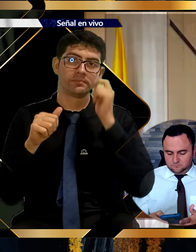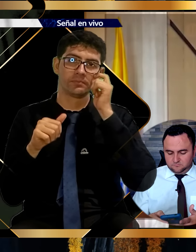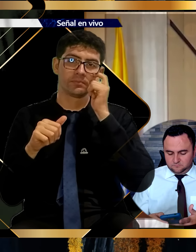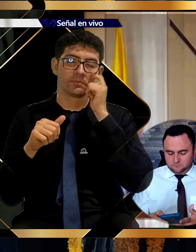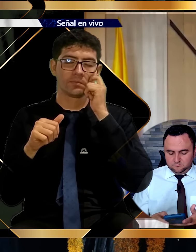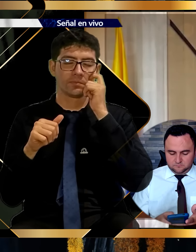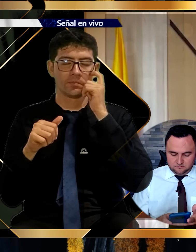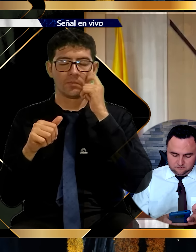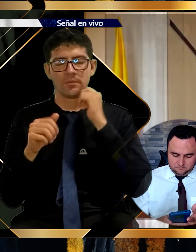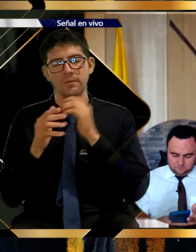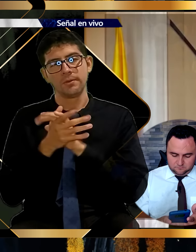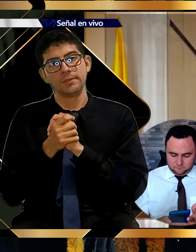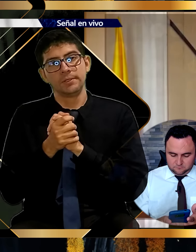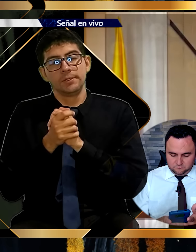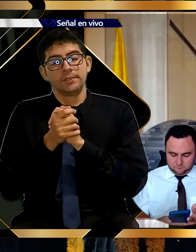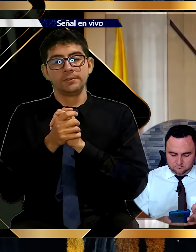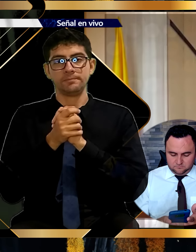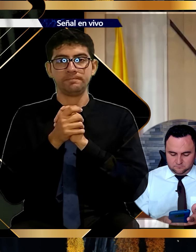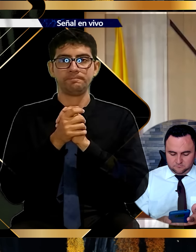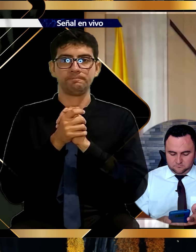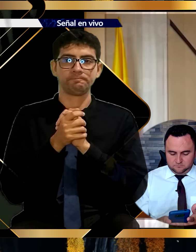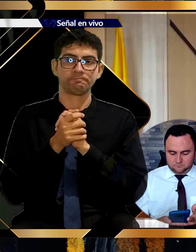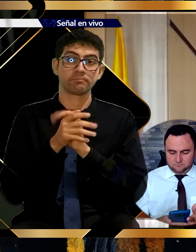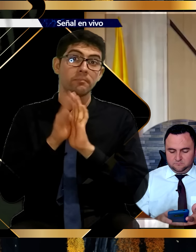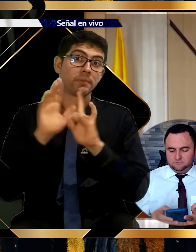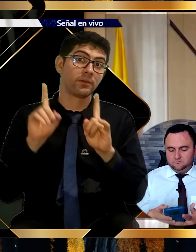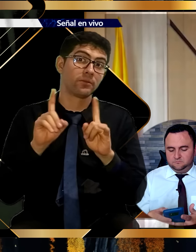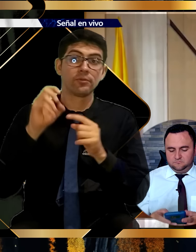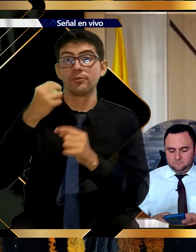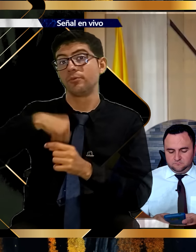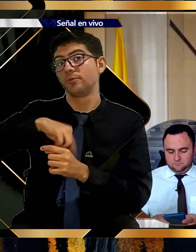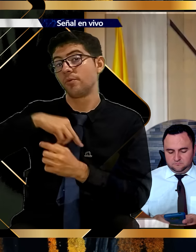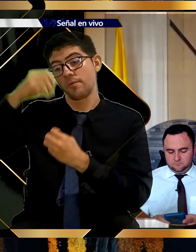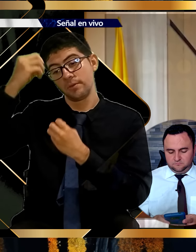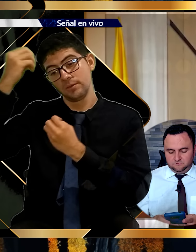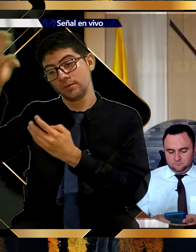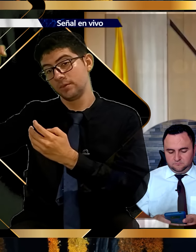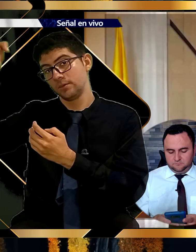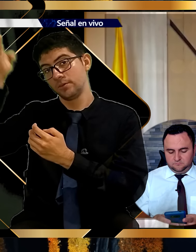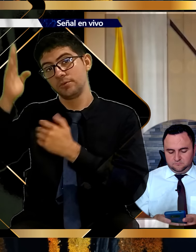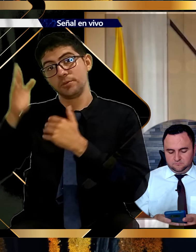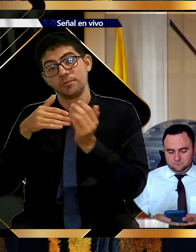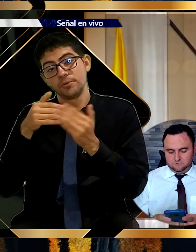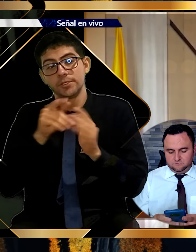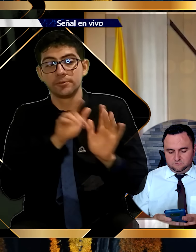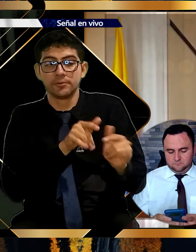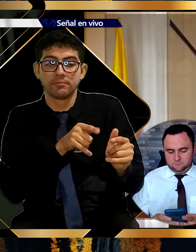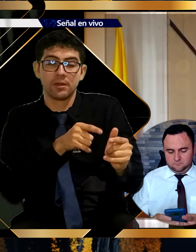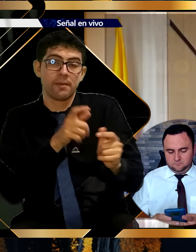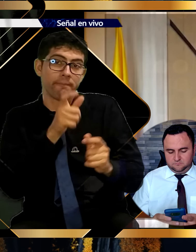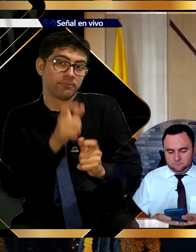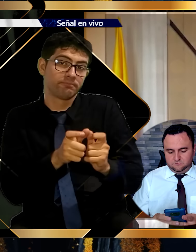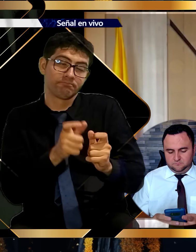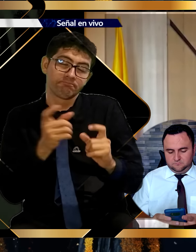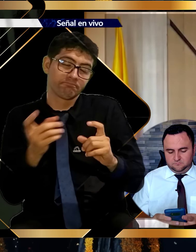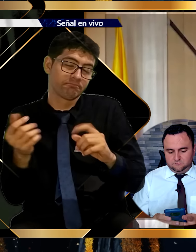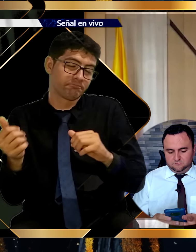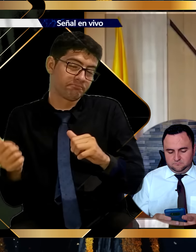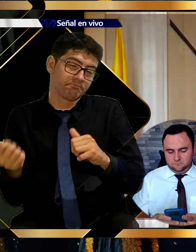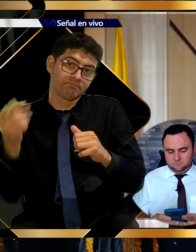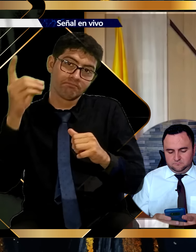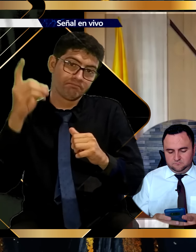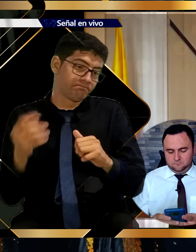Pero la voluntad de Dios es nuestra complacencia, aunque haya gente inconversa. Porque si no, nunca nos alegraremos que